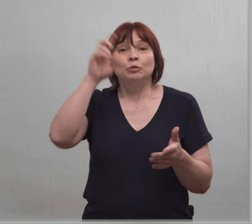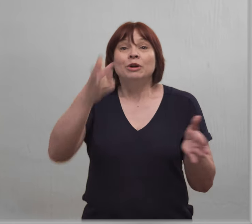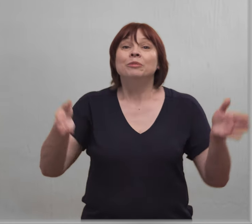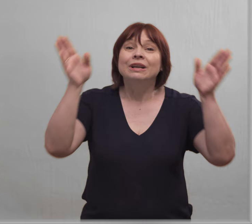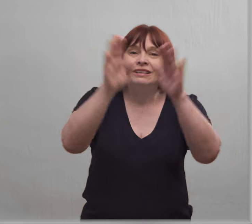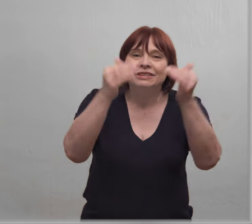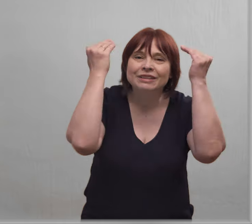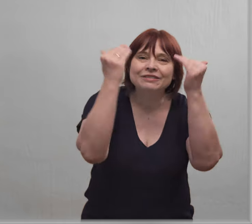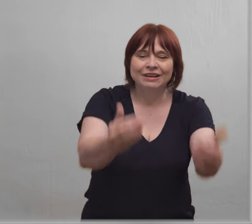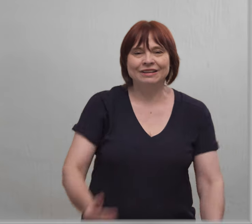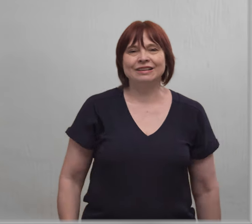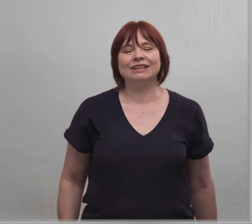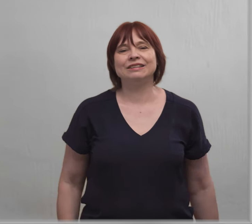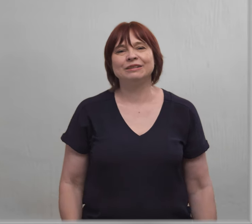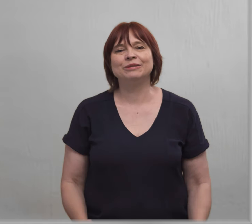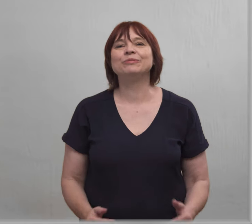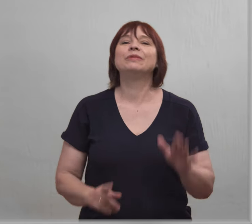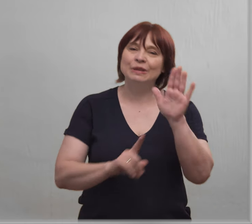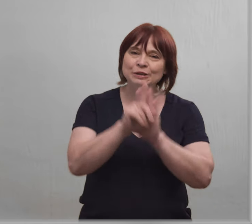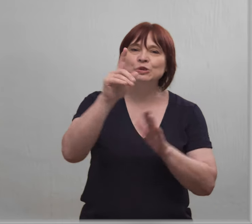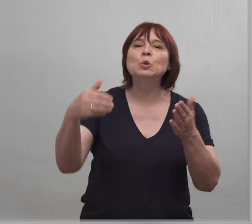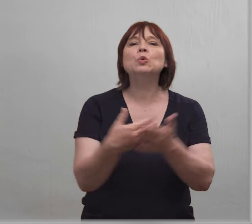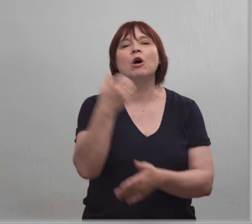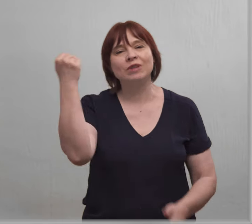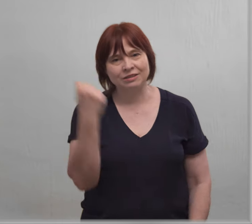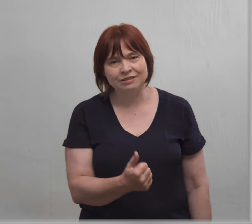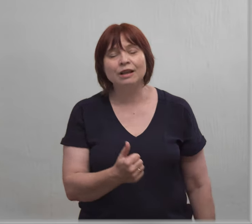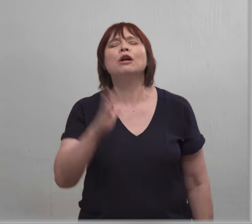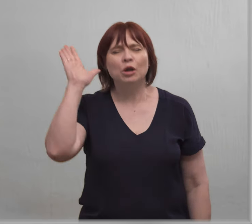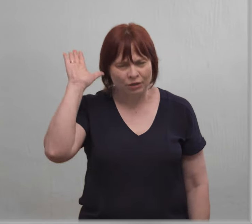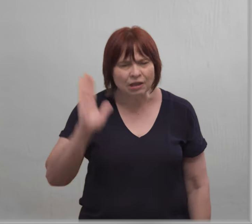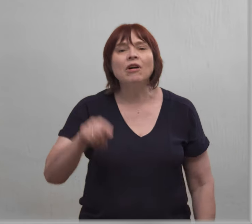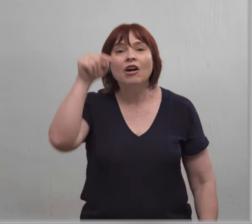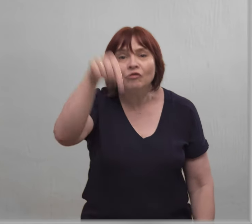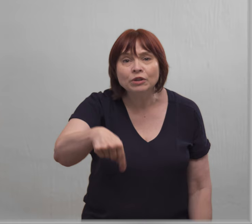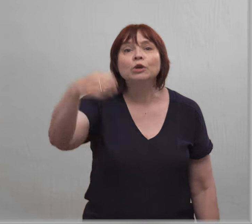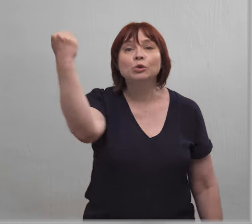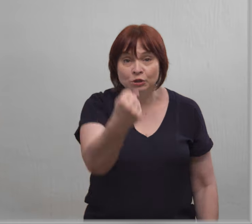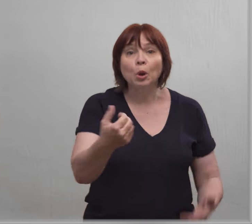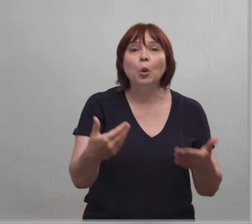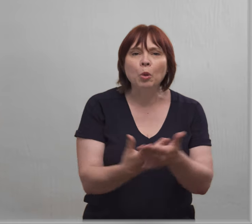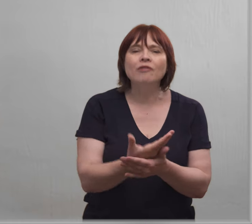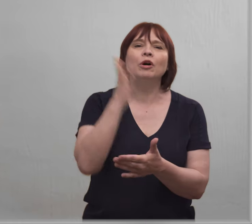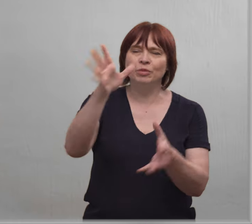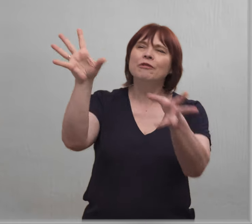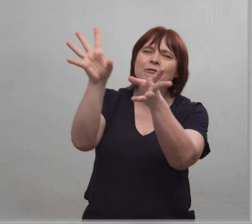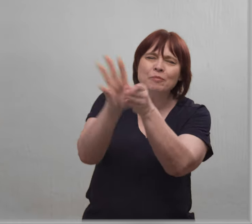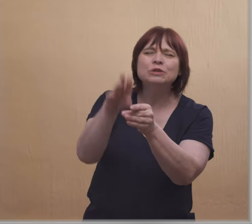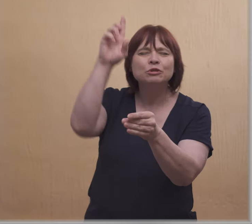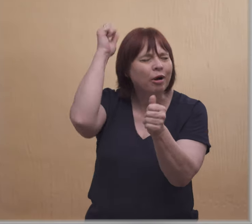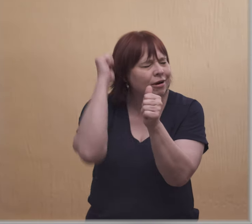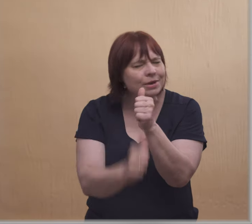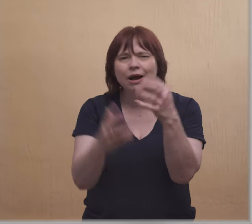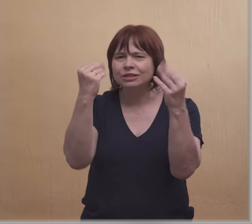вас. Наступает новая неделя. И давайте в эту неделю, как и всю нашу жизнь, идти с Ним, с нашим великим,